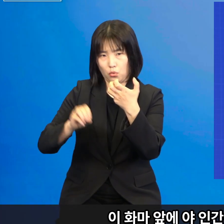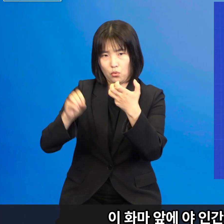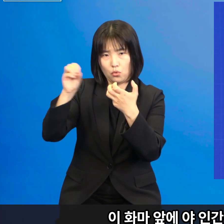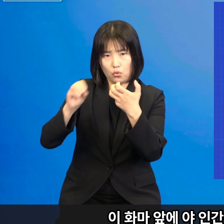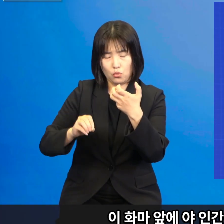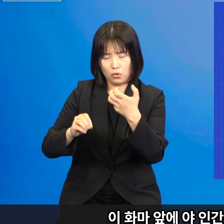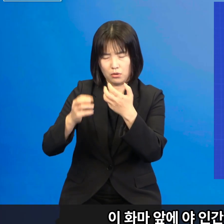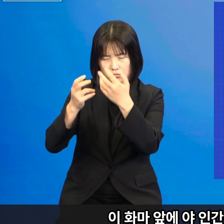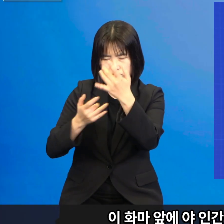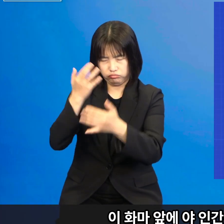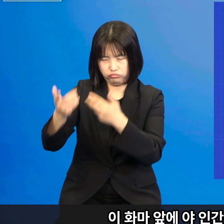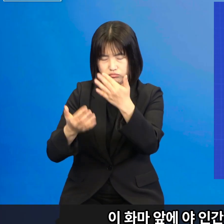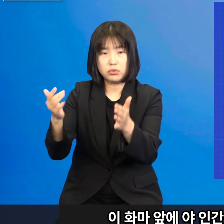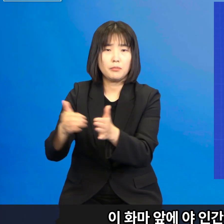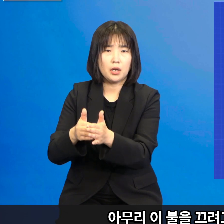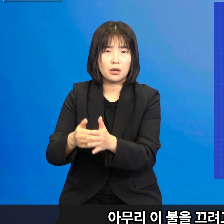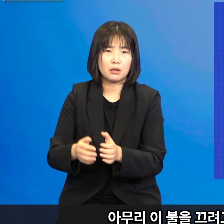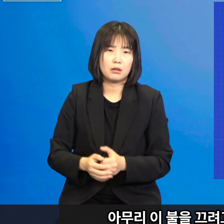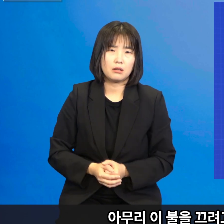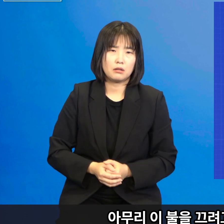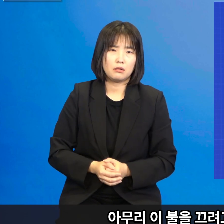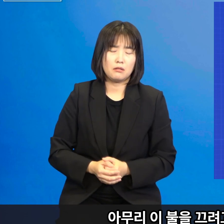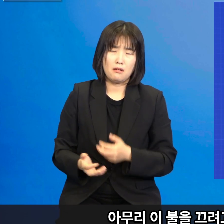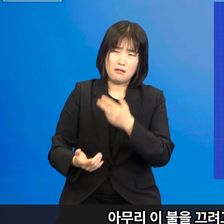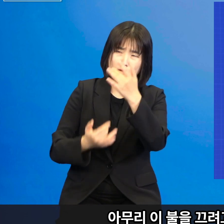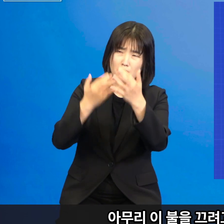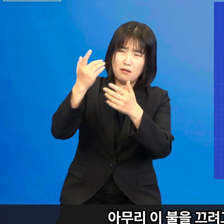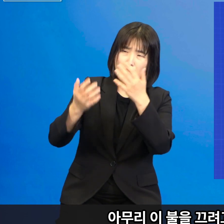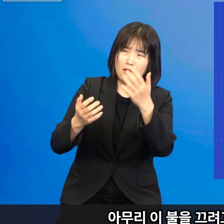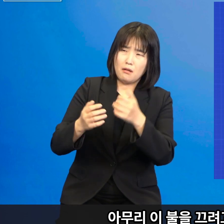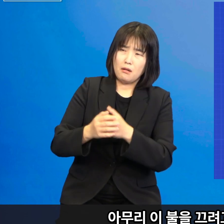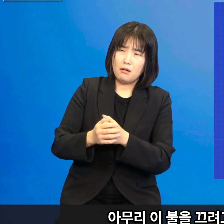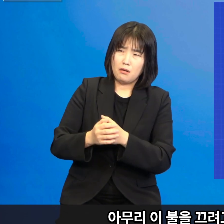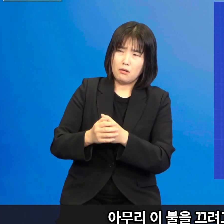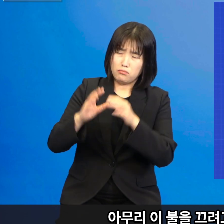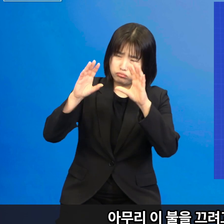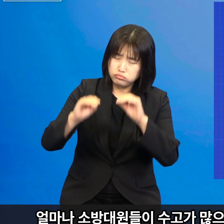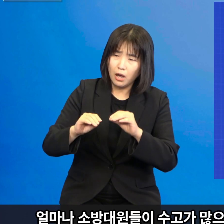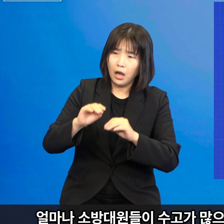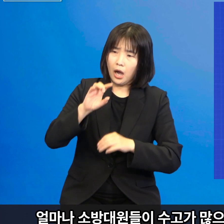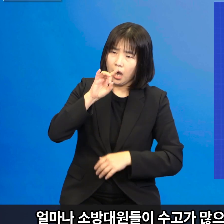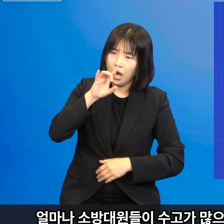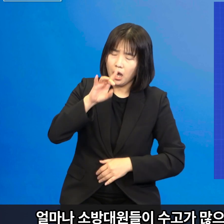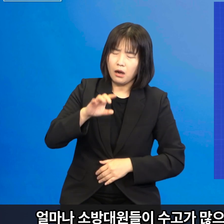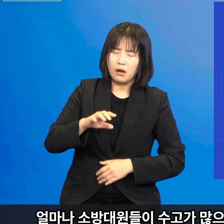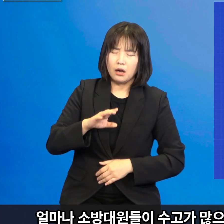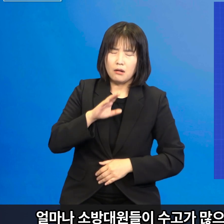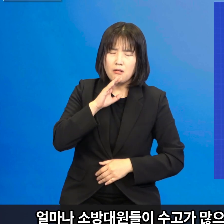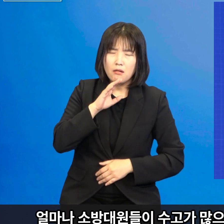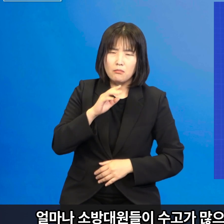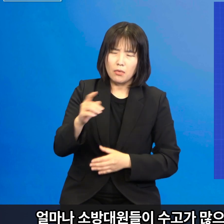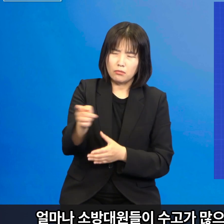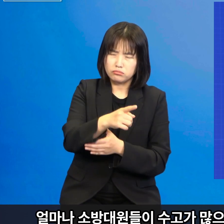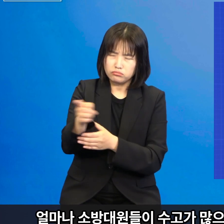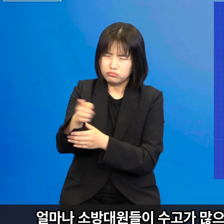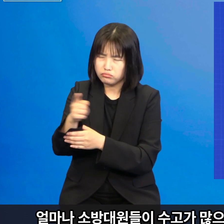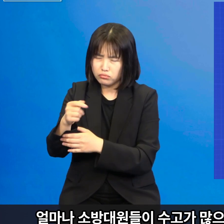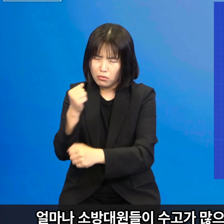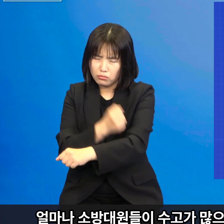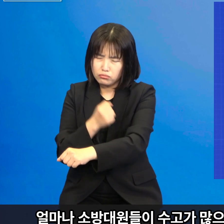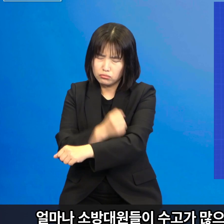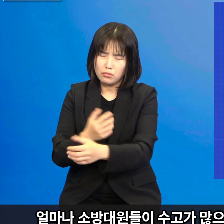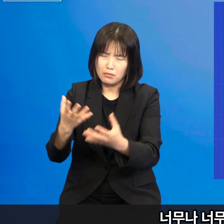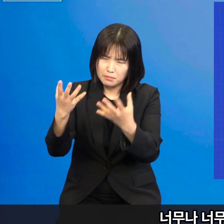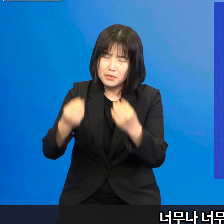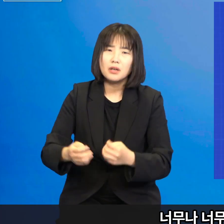이 인간이 이렇게 무력하구나. 아무리 이 불을 끄려고 해도 꺼지질 않으니 얼마나 소방대원들이 수고가 많으셨습니까? 목숨 걸고